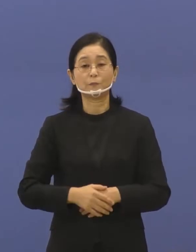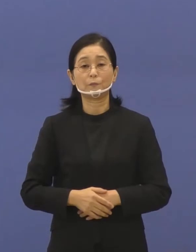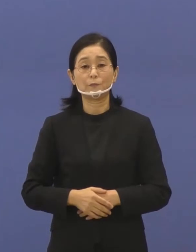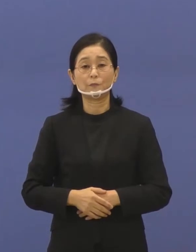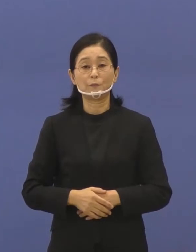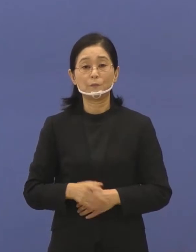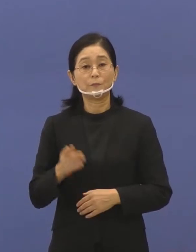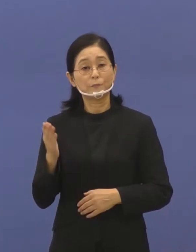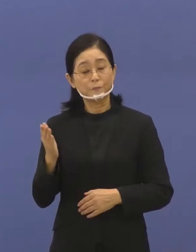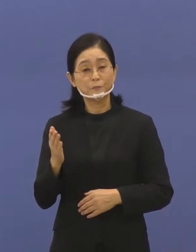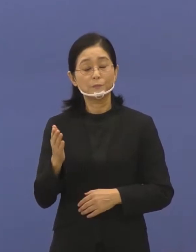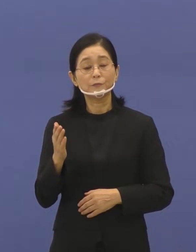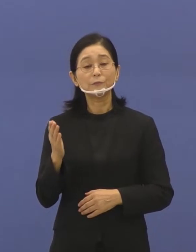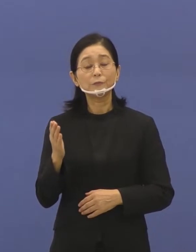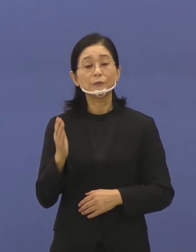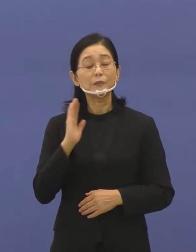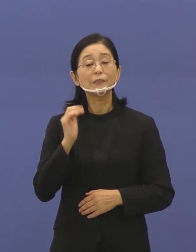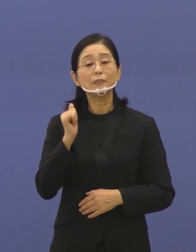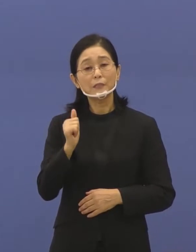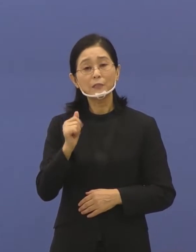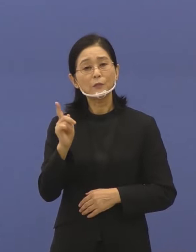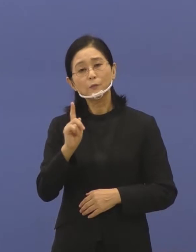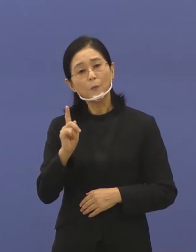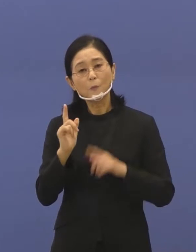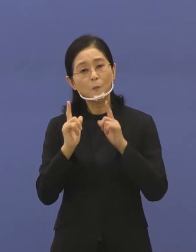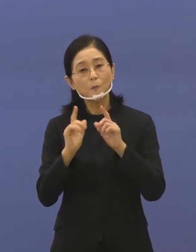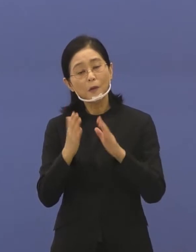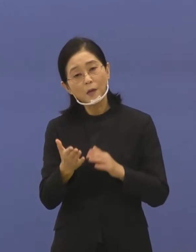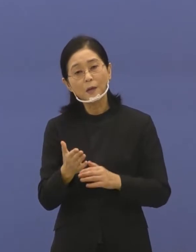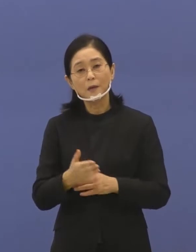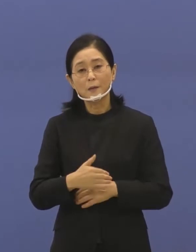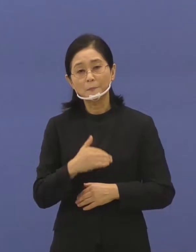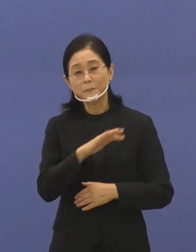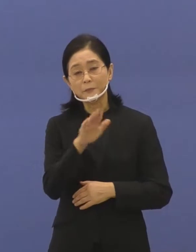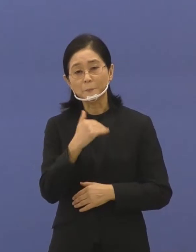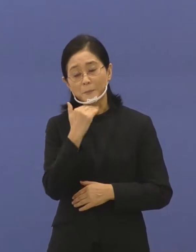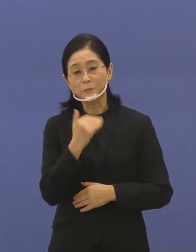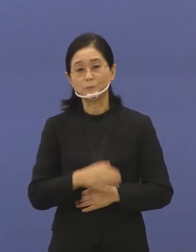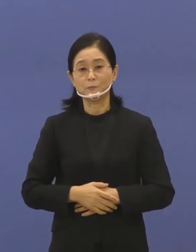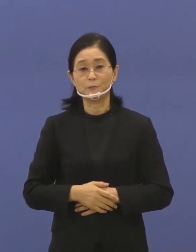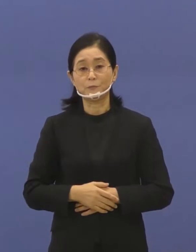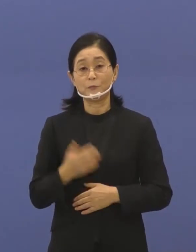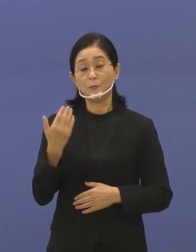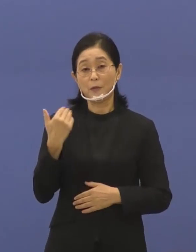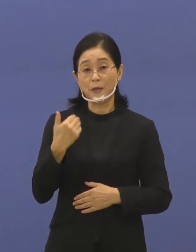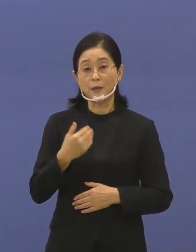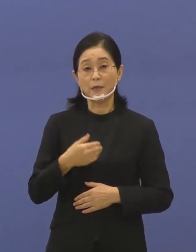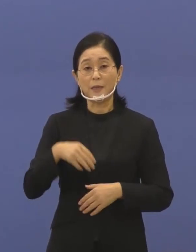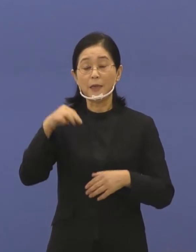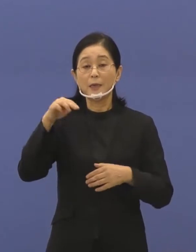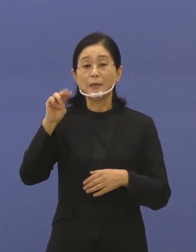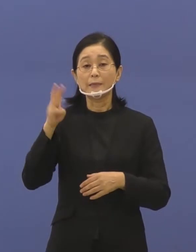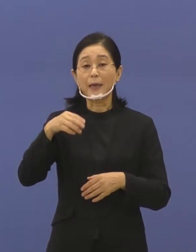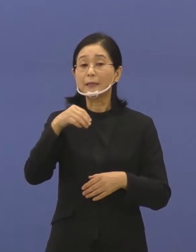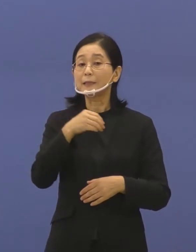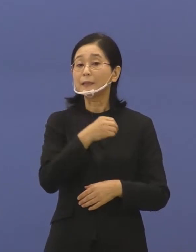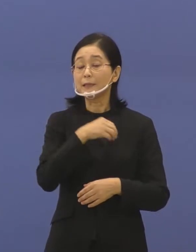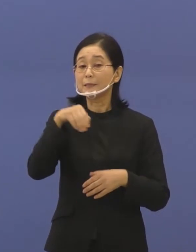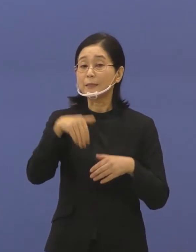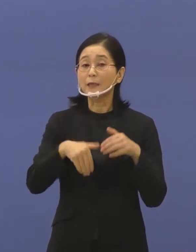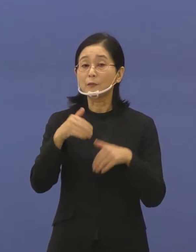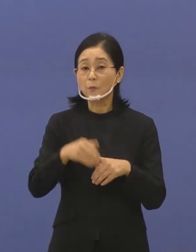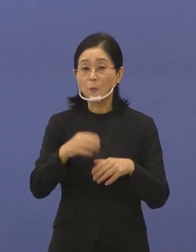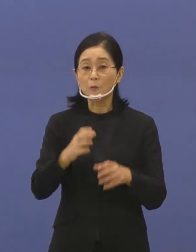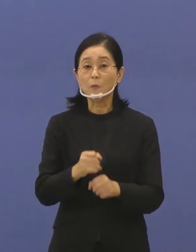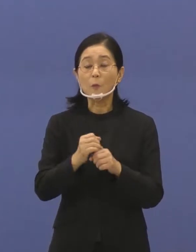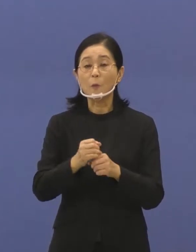手の部分ですね、非常に注目されるところですけれども、まあ、先日あの参院選のですね、総括の会議の場で、席上でですね、知事の